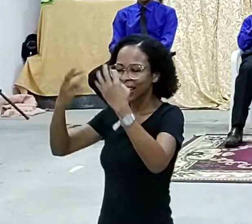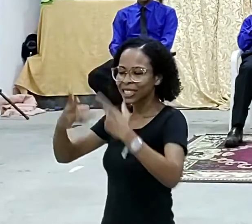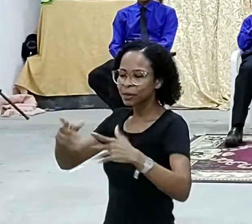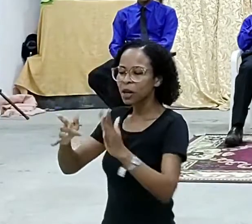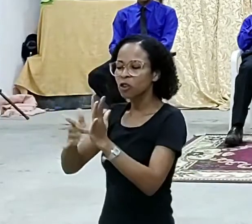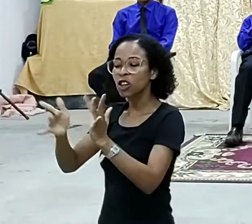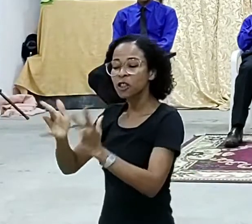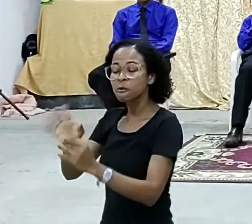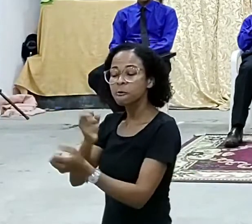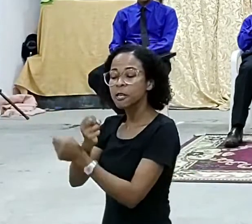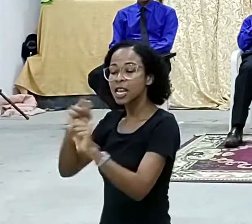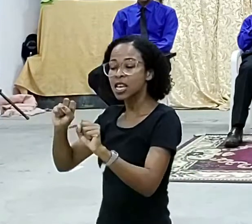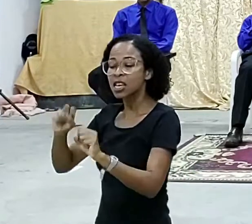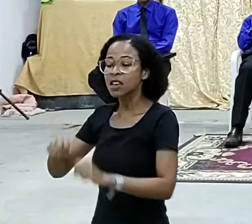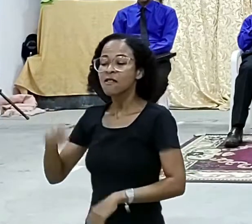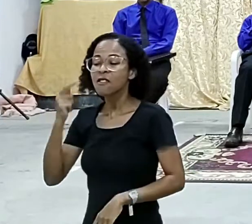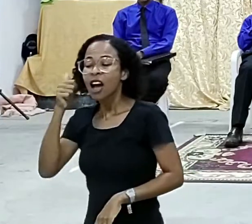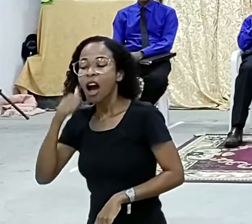preso,